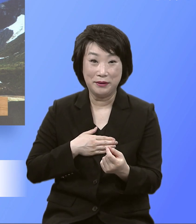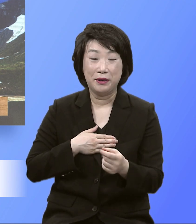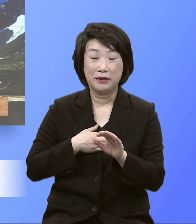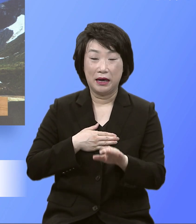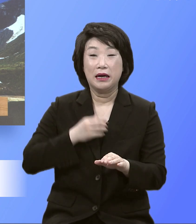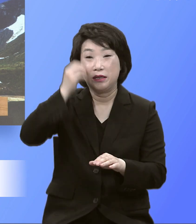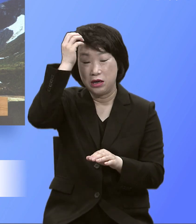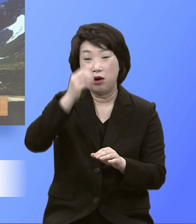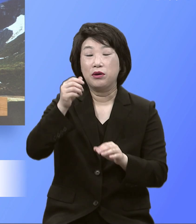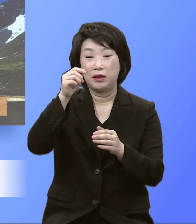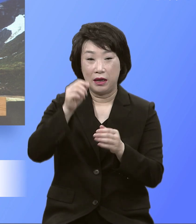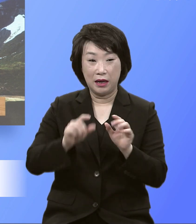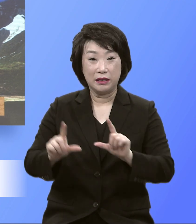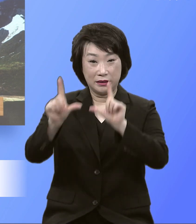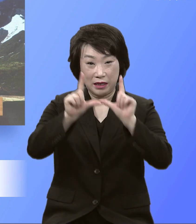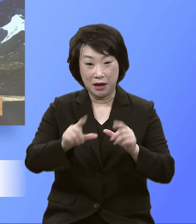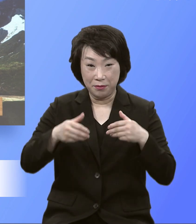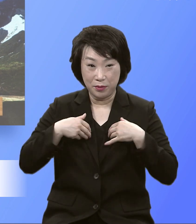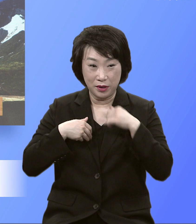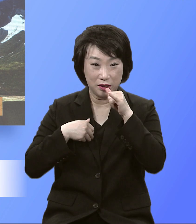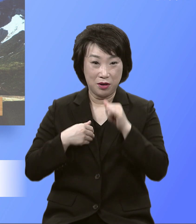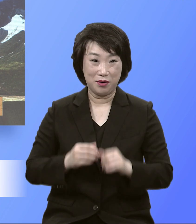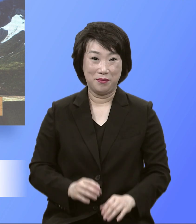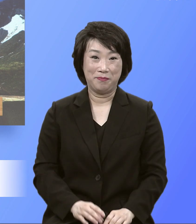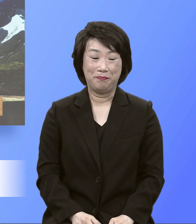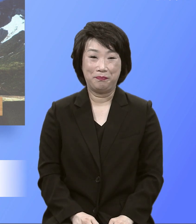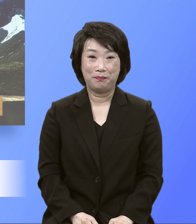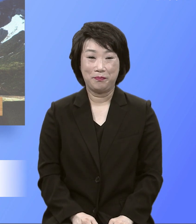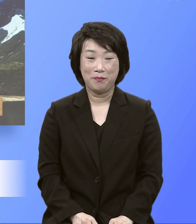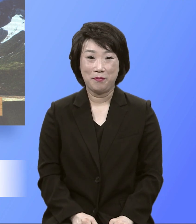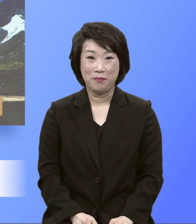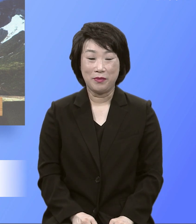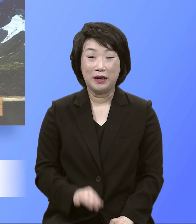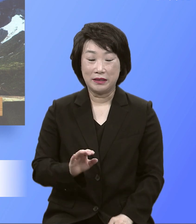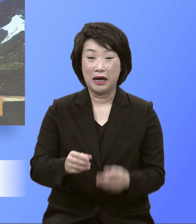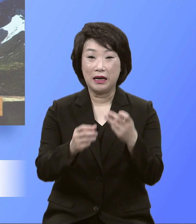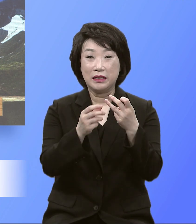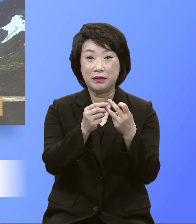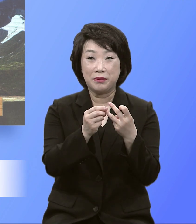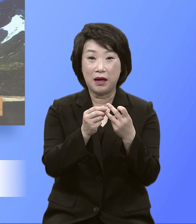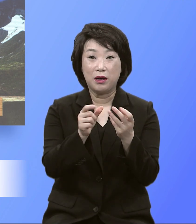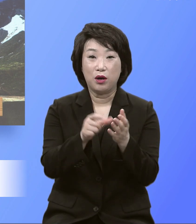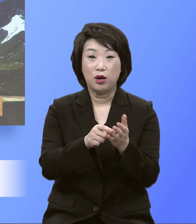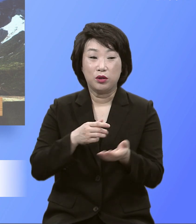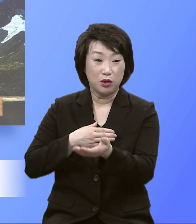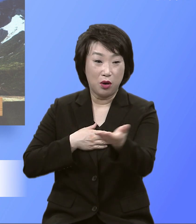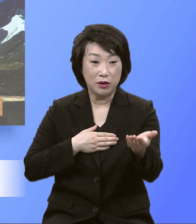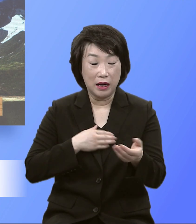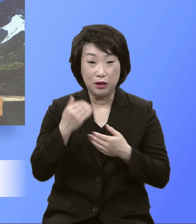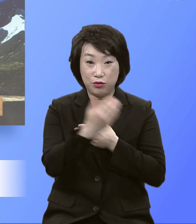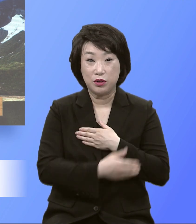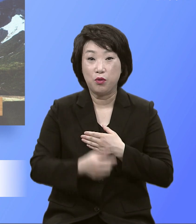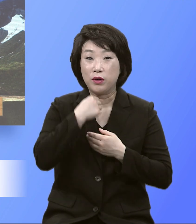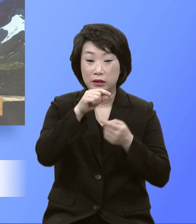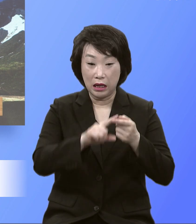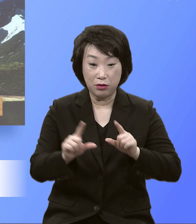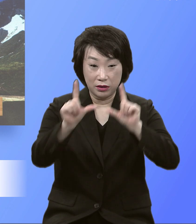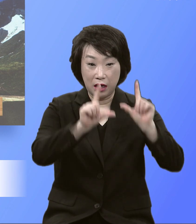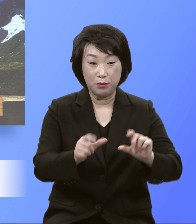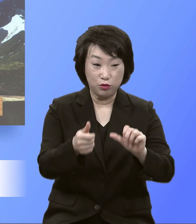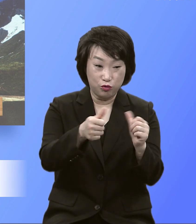사람이기에 영적으로 사는 사람입니다. 예, 13절에 너희가 육신대로